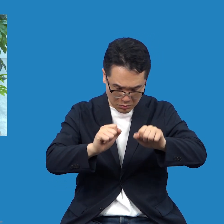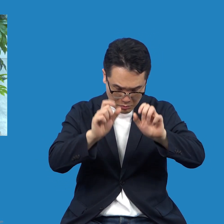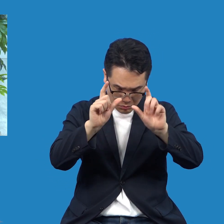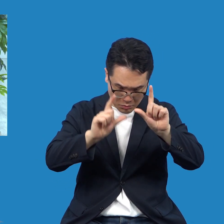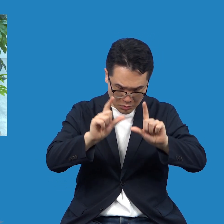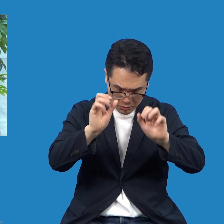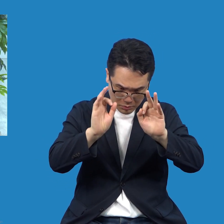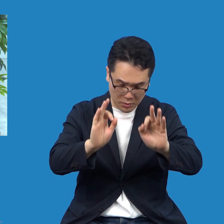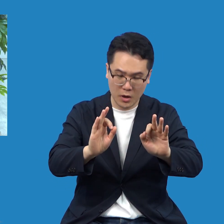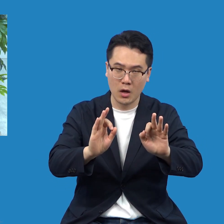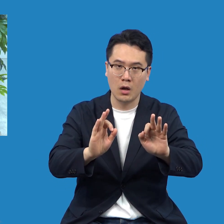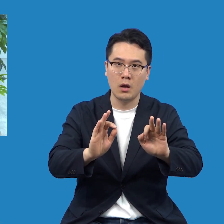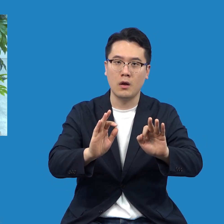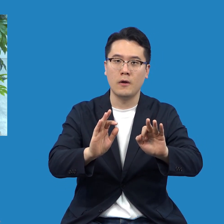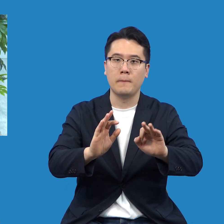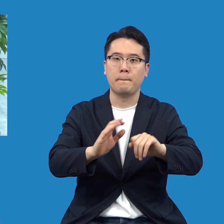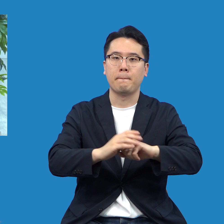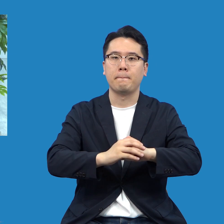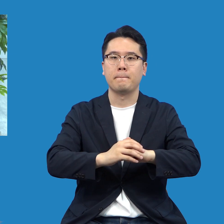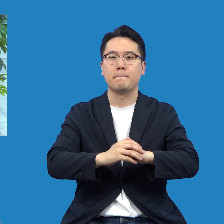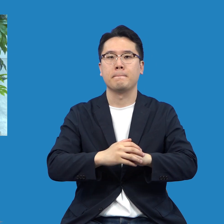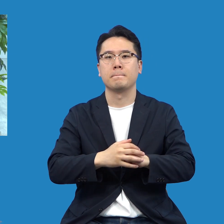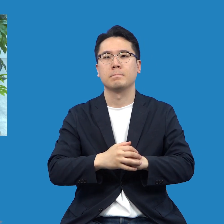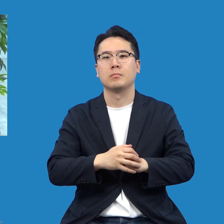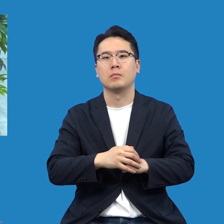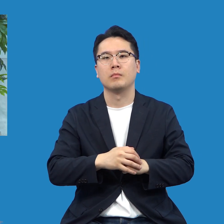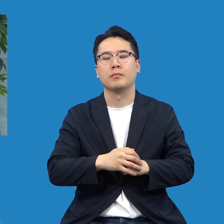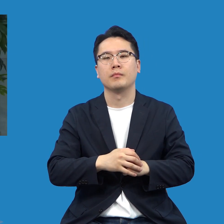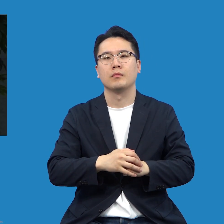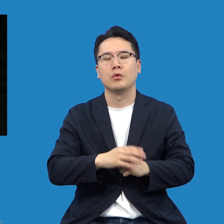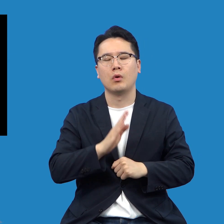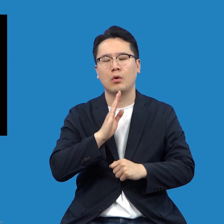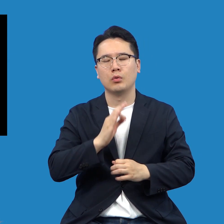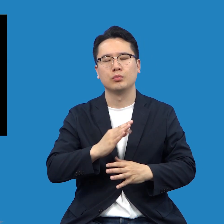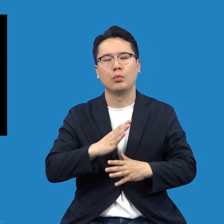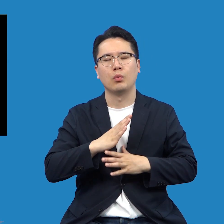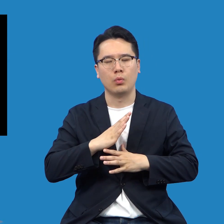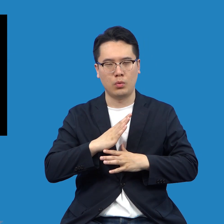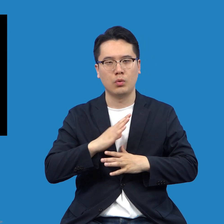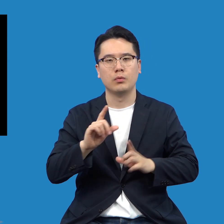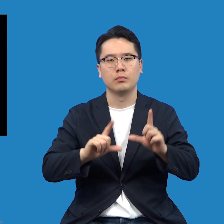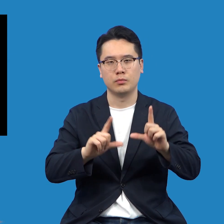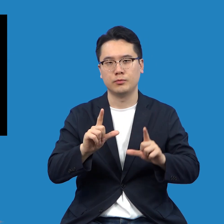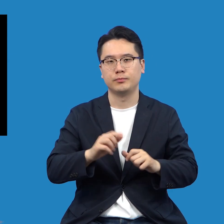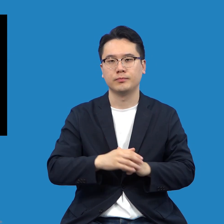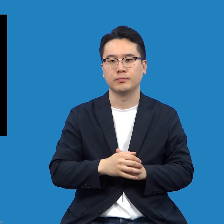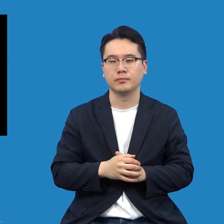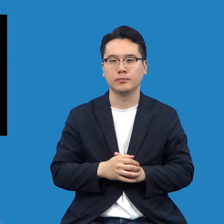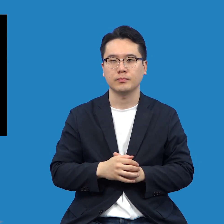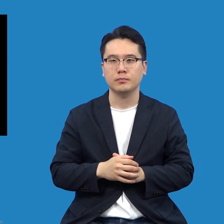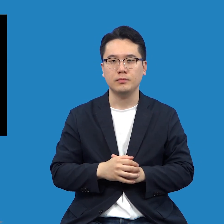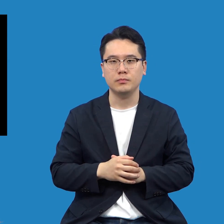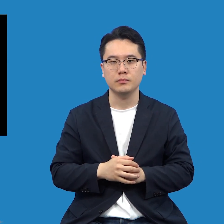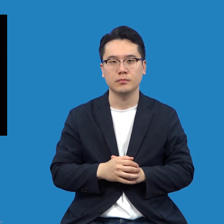예사로운 그런 이 행적이 아니에요. 지도를 한번 보시면요.